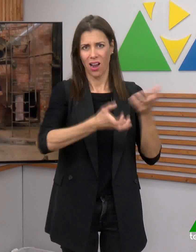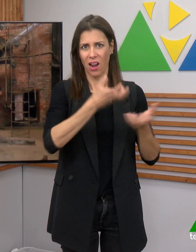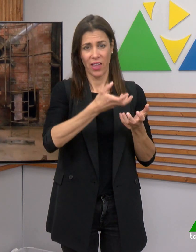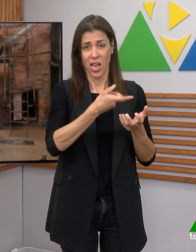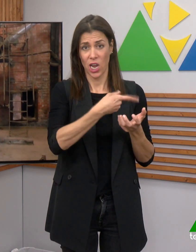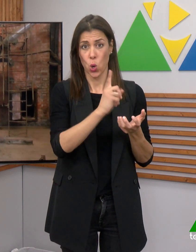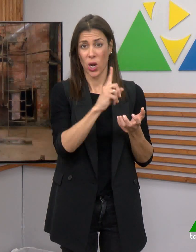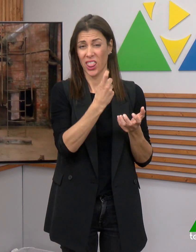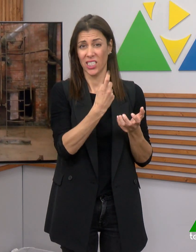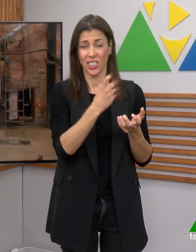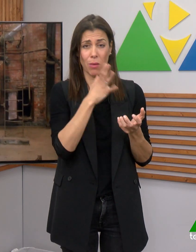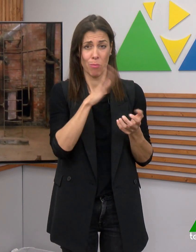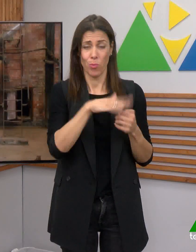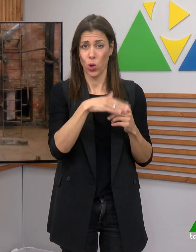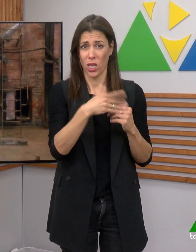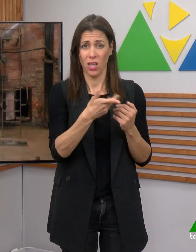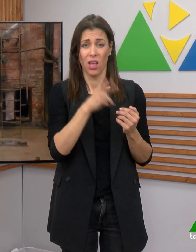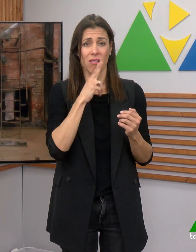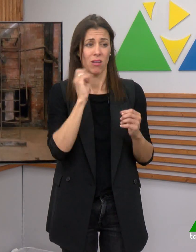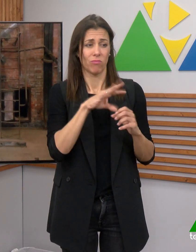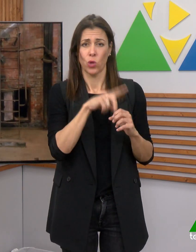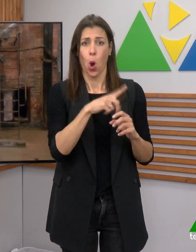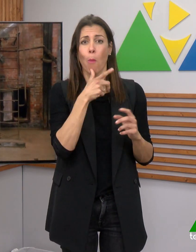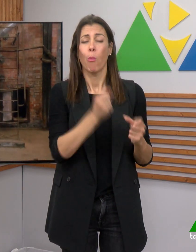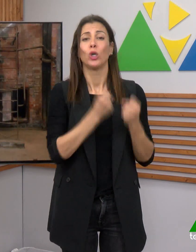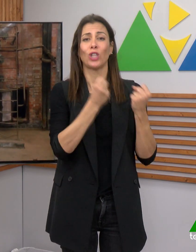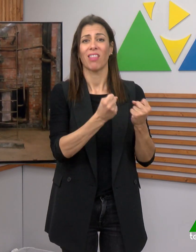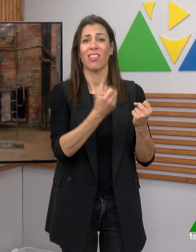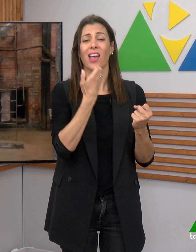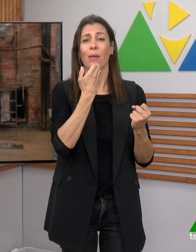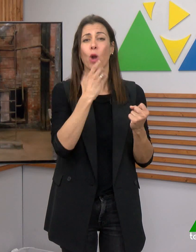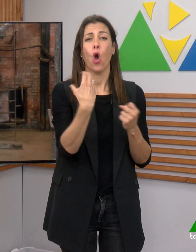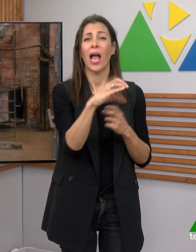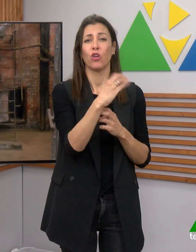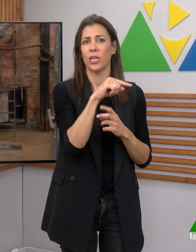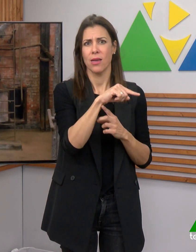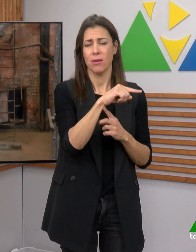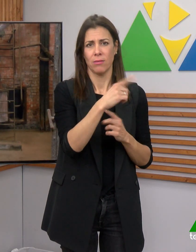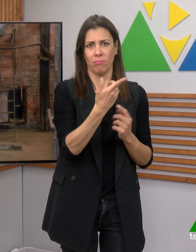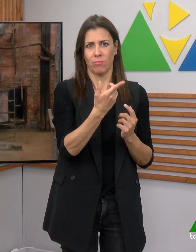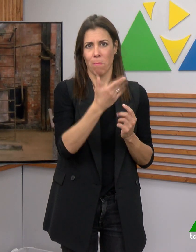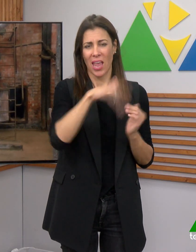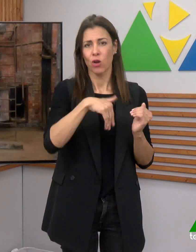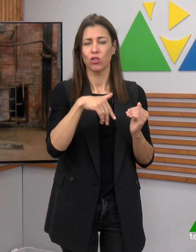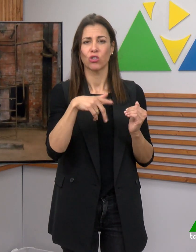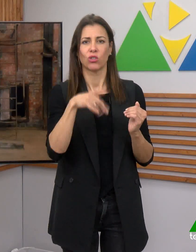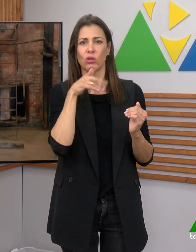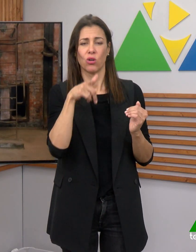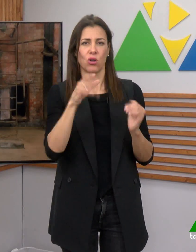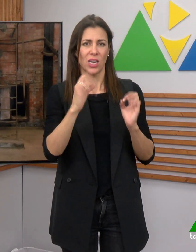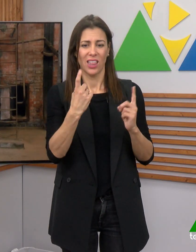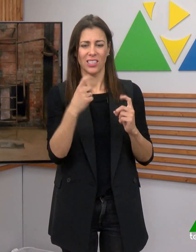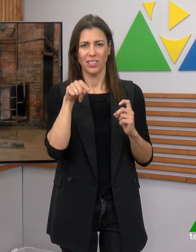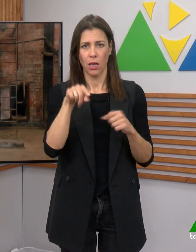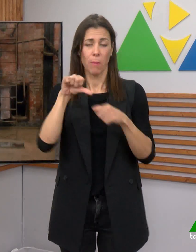no era necesaria, ¿no? Porque seguramente la potencia calorífica del fuel oil era mayor que la del carbón, y entonces ya no era